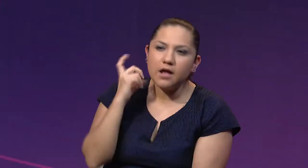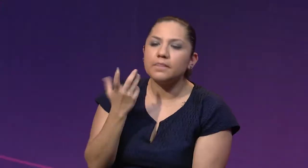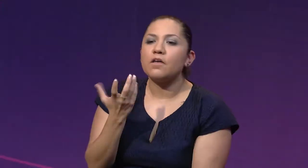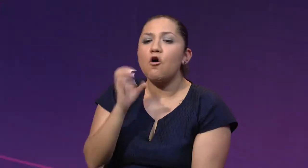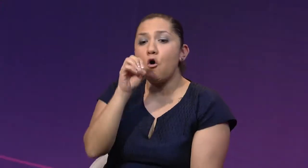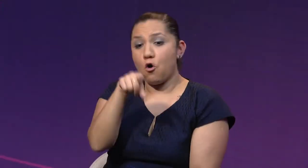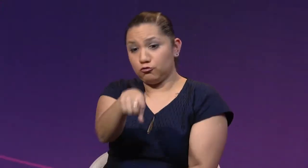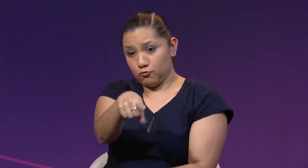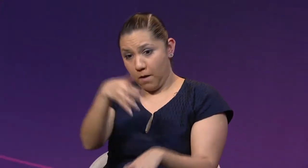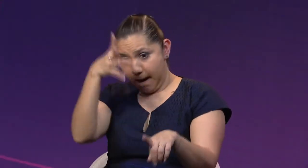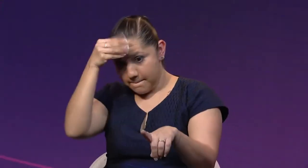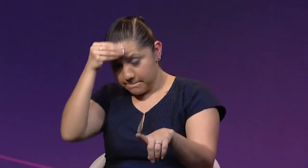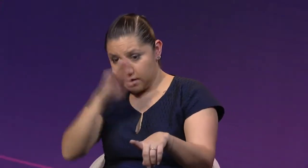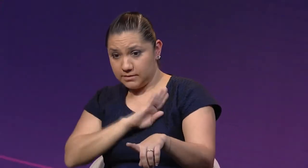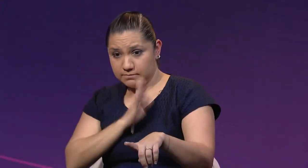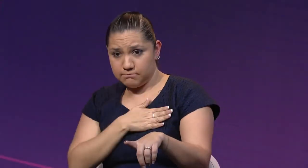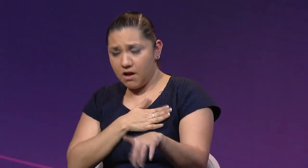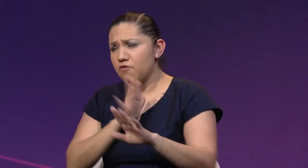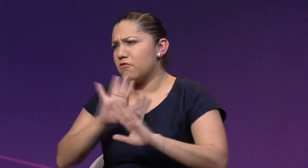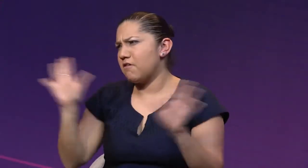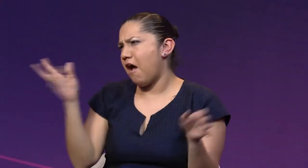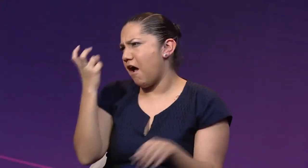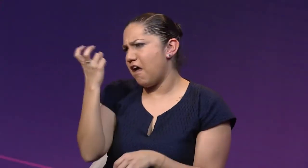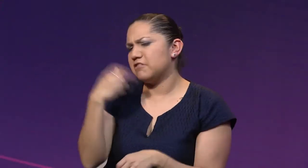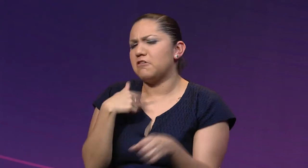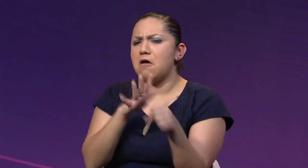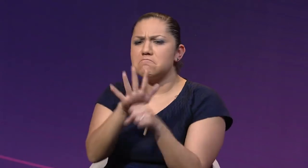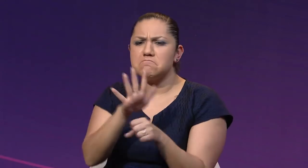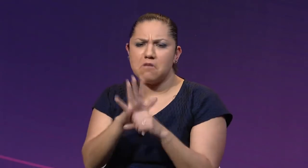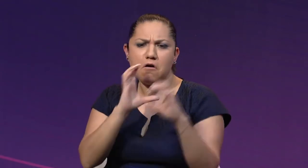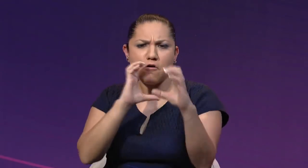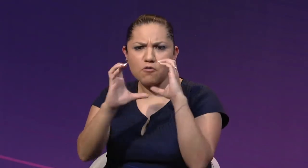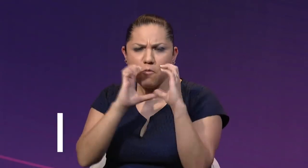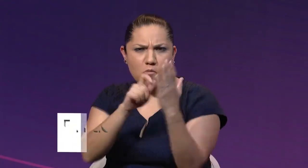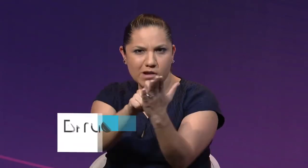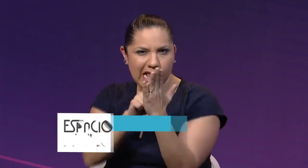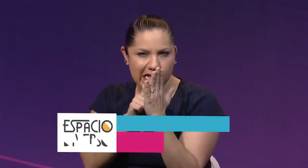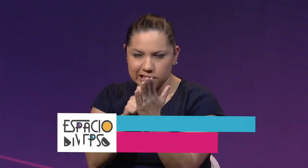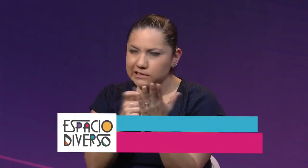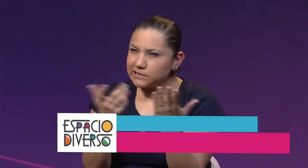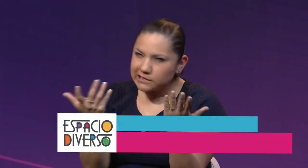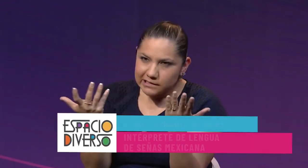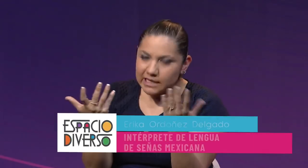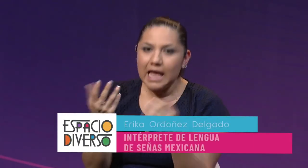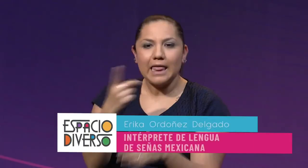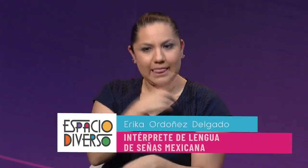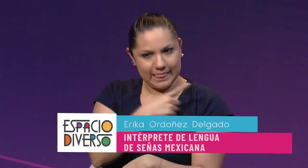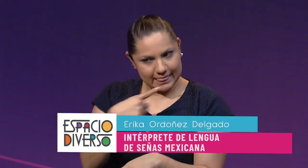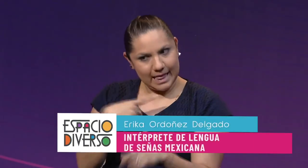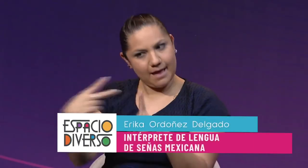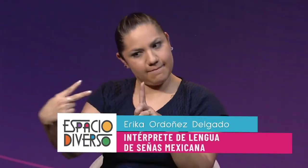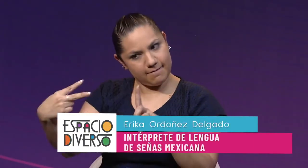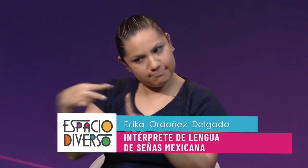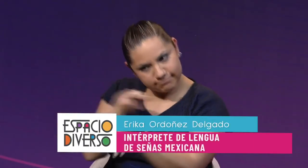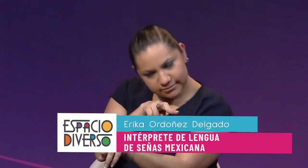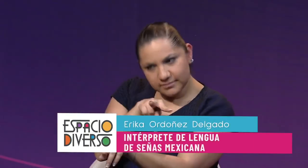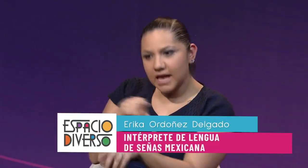persona enferma que necesita un aparato auditivo, ¿no? Y que una vez que tuviera el aparato auditivo se le enseña el español y listo,